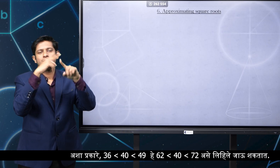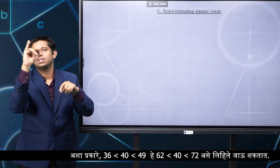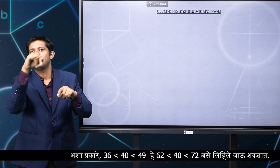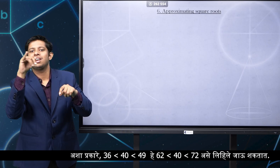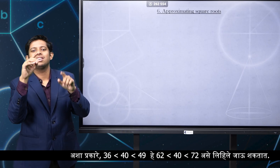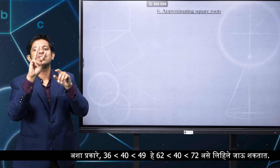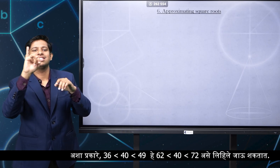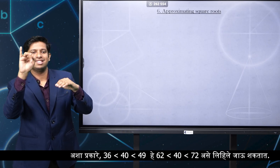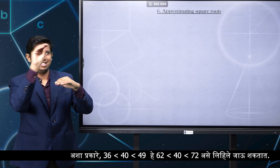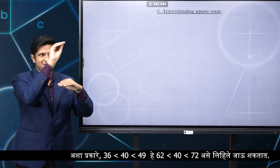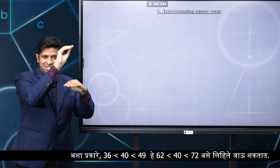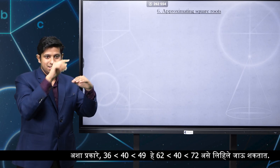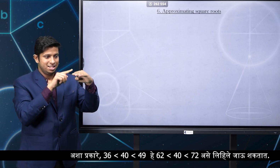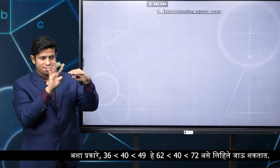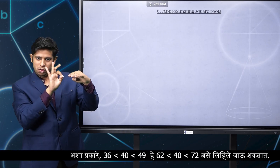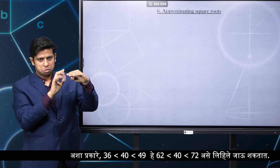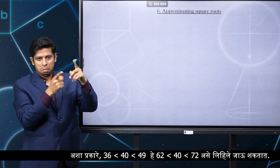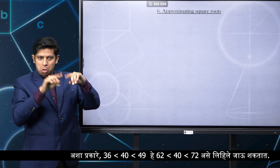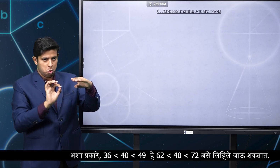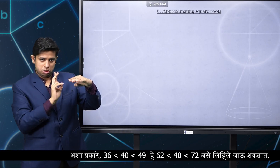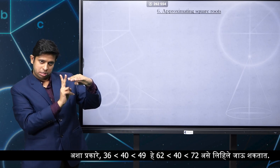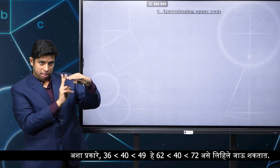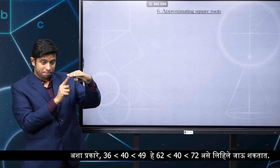आहे 7चा वर्ग असे लिहिले जाऊ शकतात.